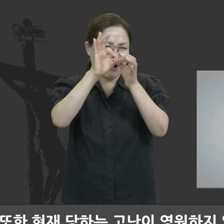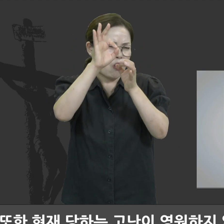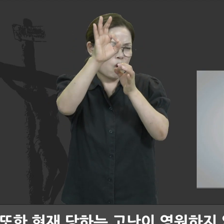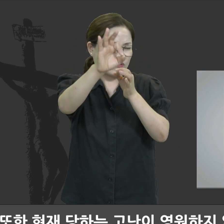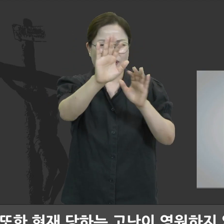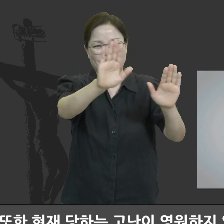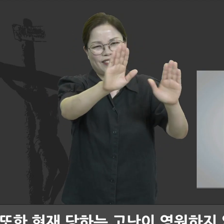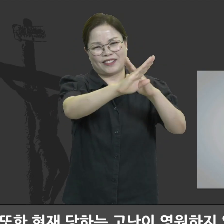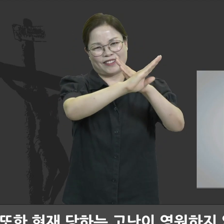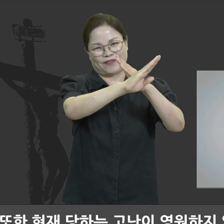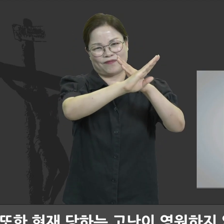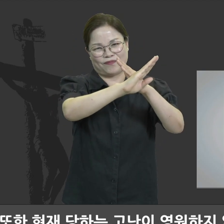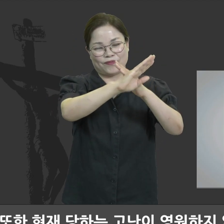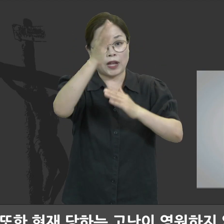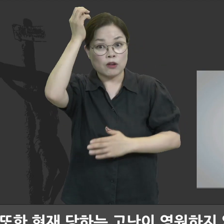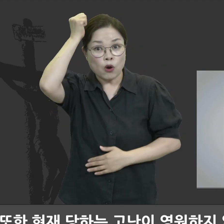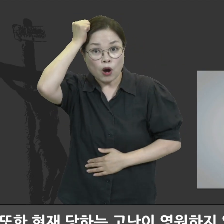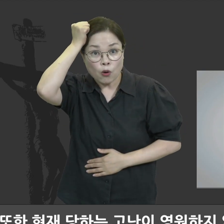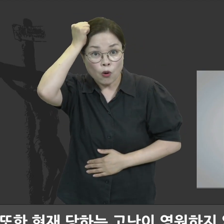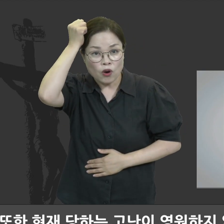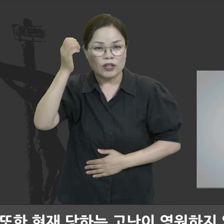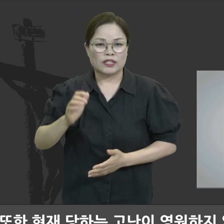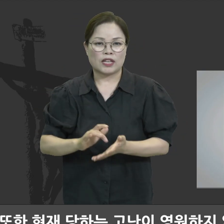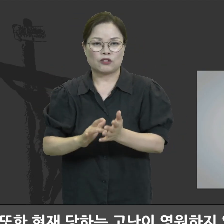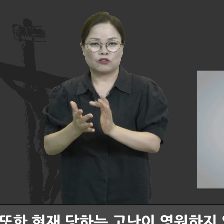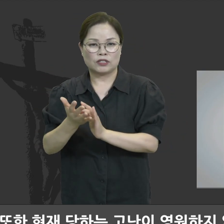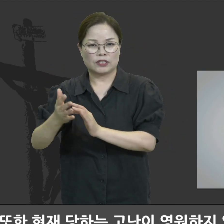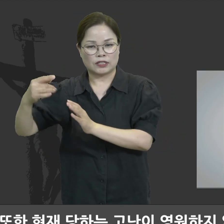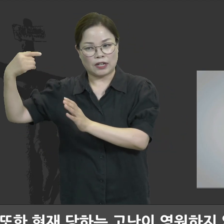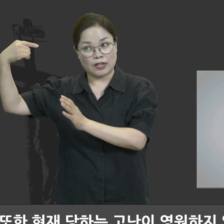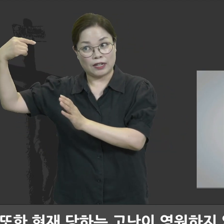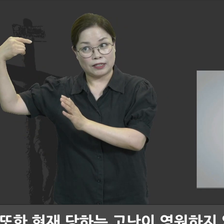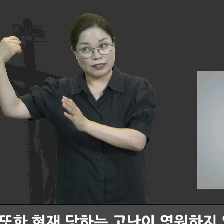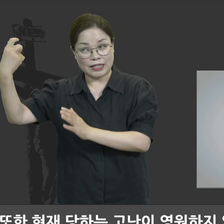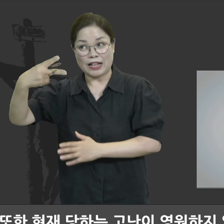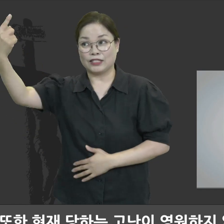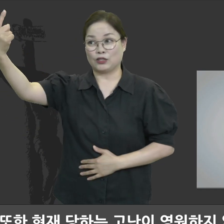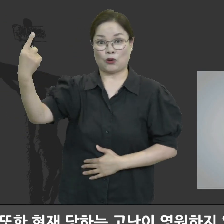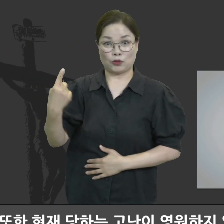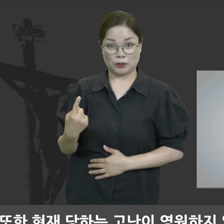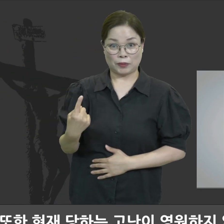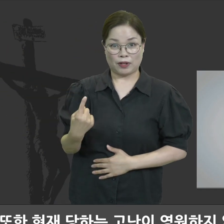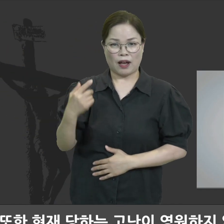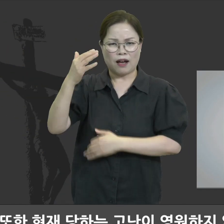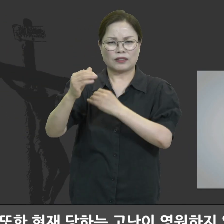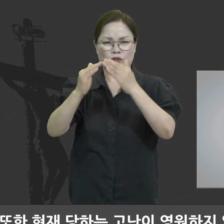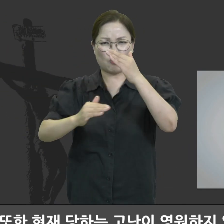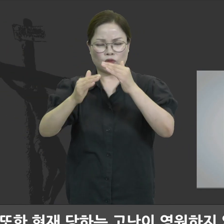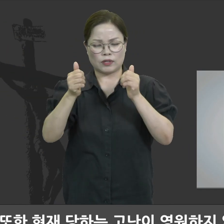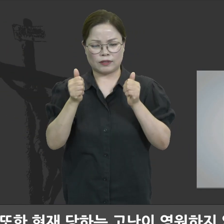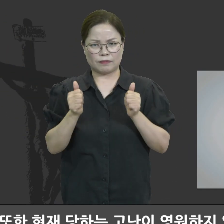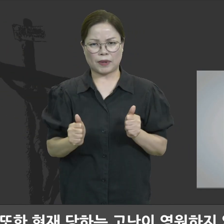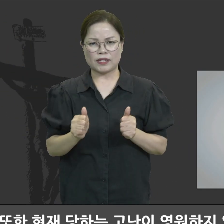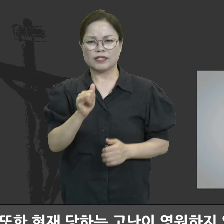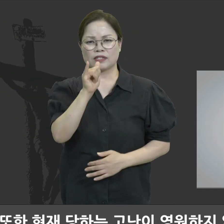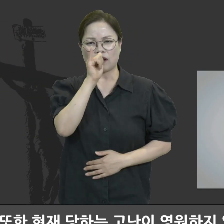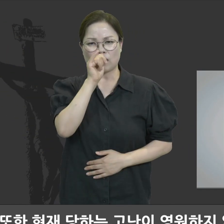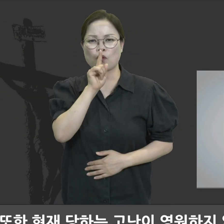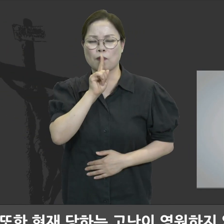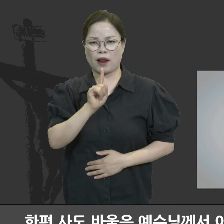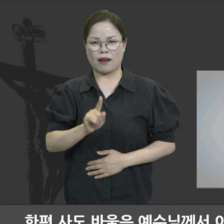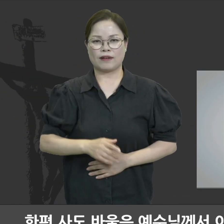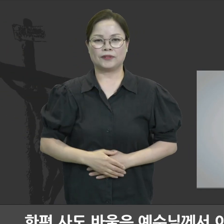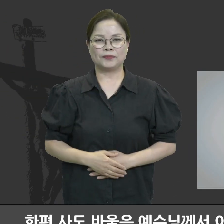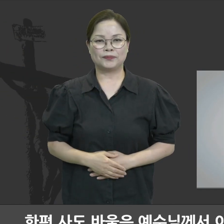영원하지 않을 것을 상기시키며 그리스도께서 강림하시면 하나님의 공의로운 심판이 있을 것이라고 말합니다.